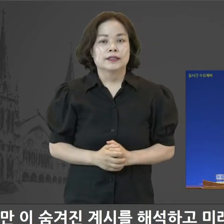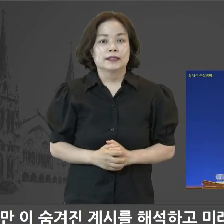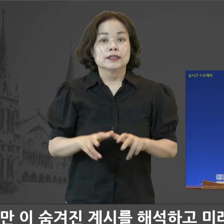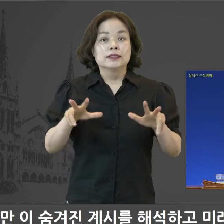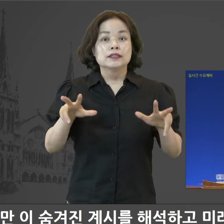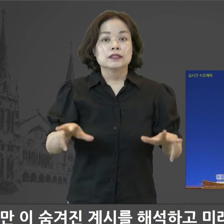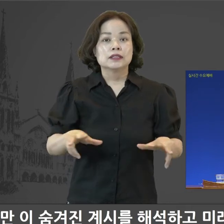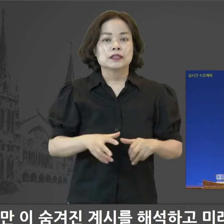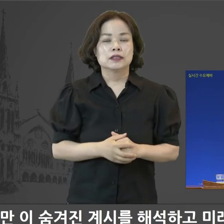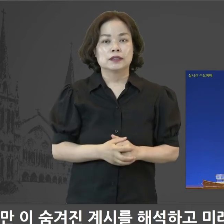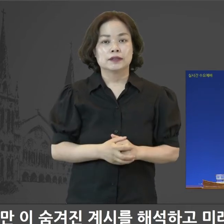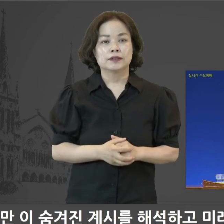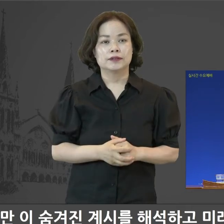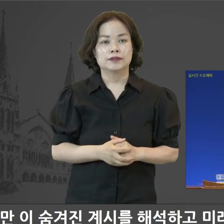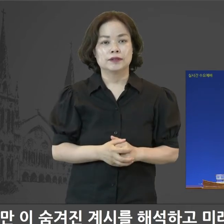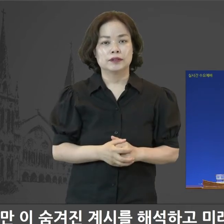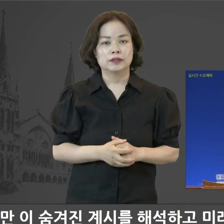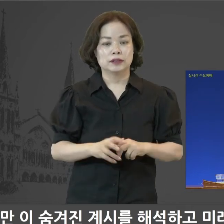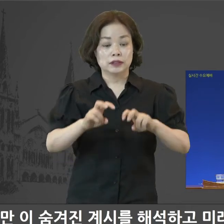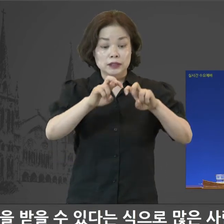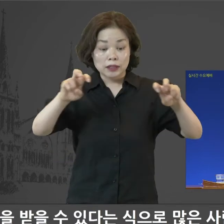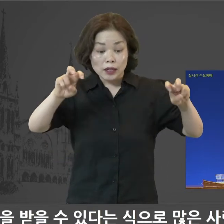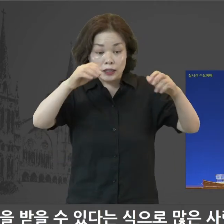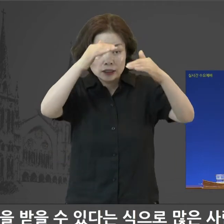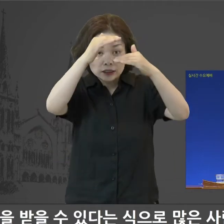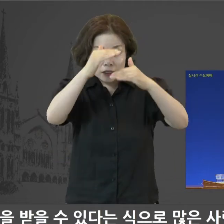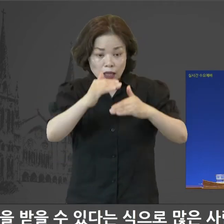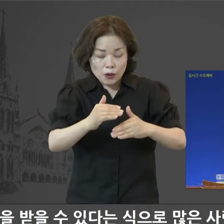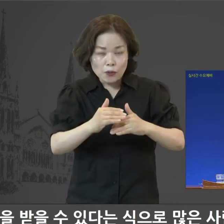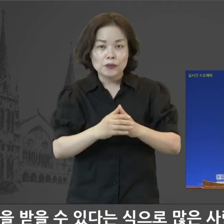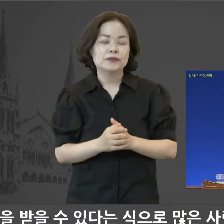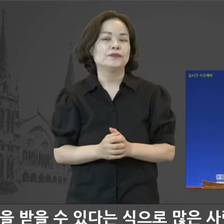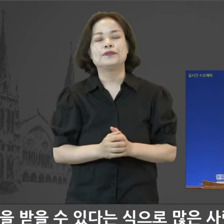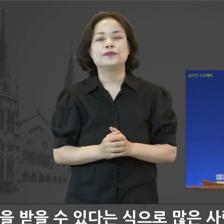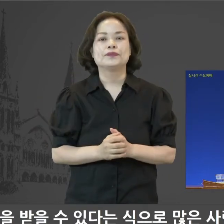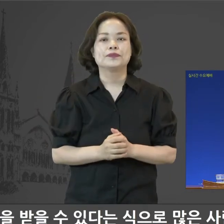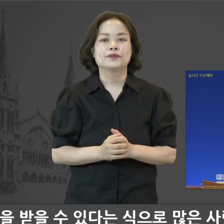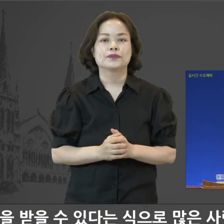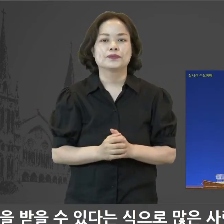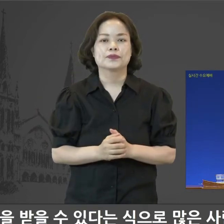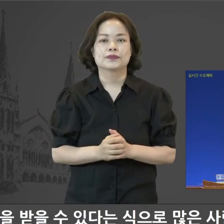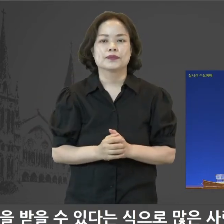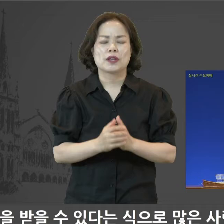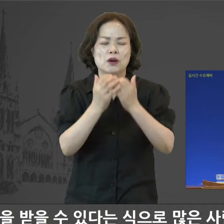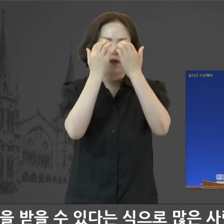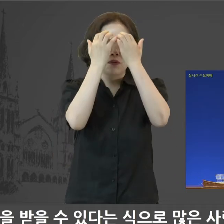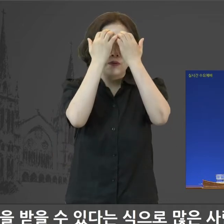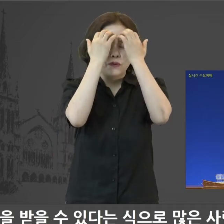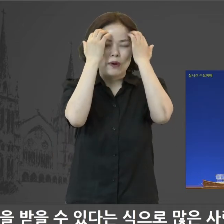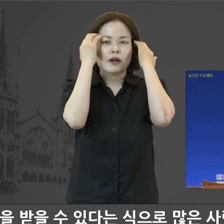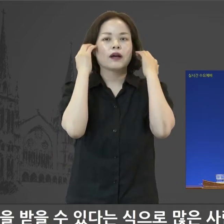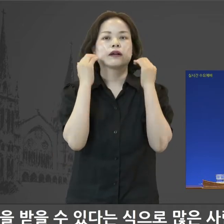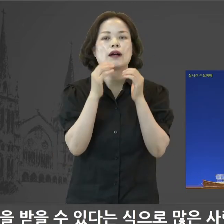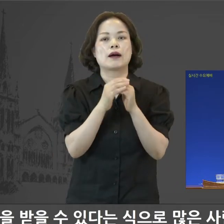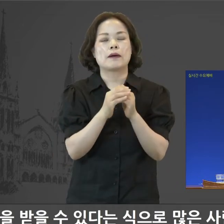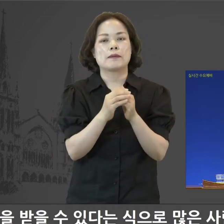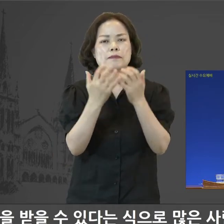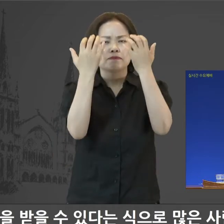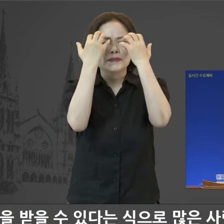지금 우리가 살펴보려고 하는 이 요한계시록의 말씀은 환난과 핍박의